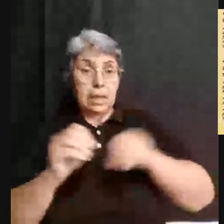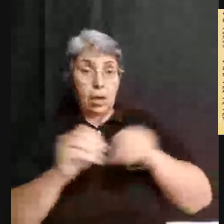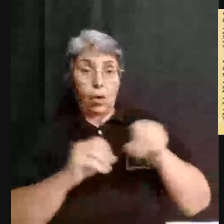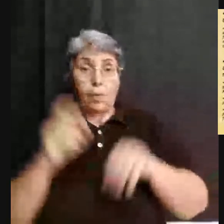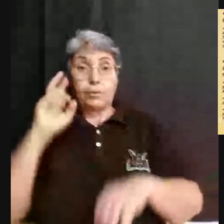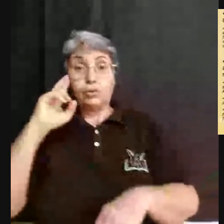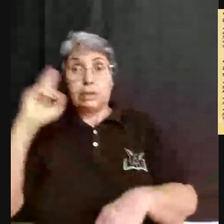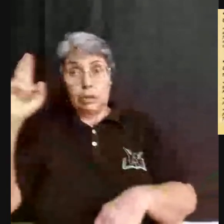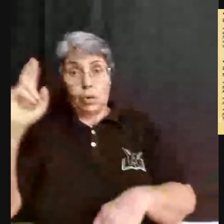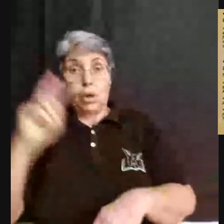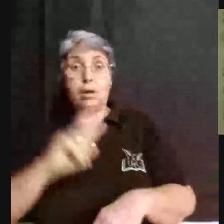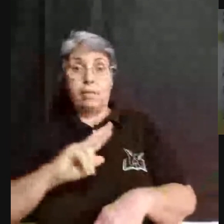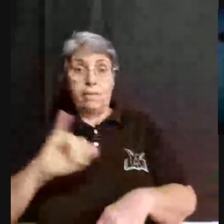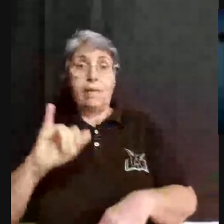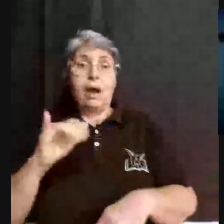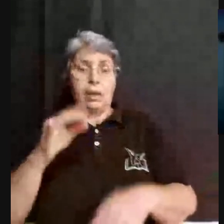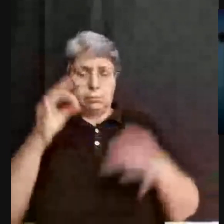feita.